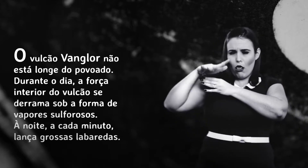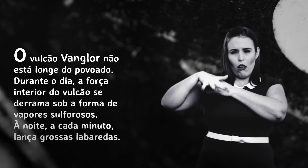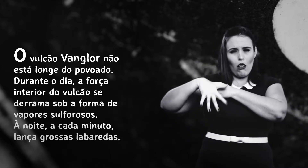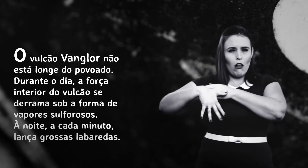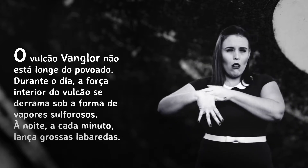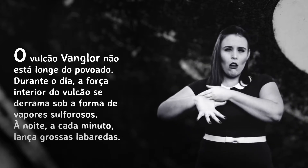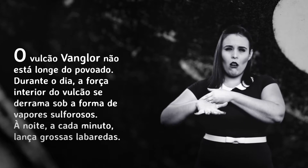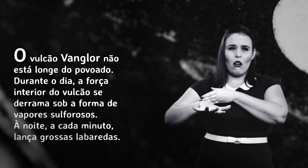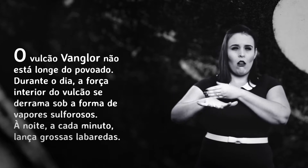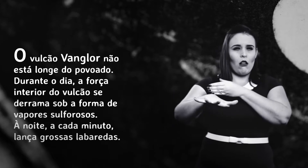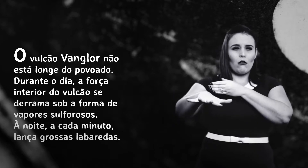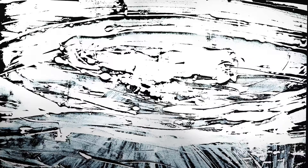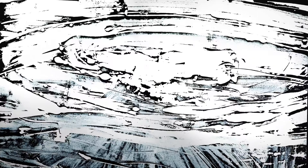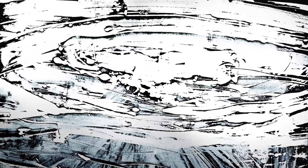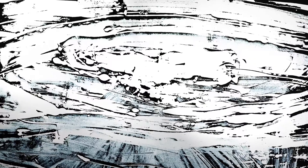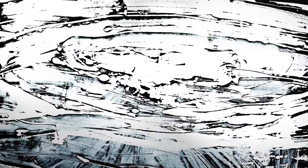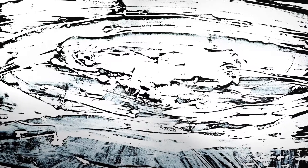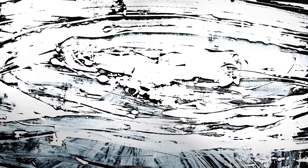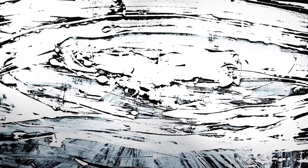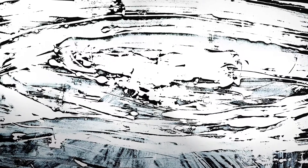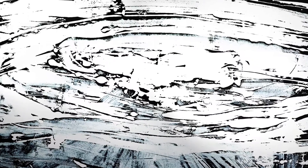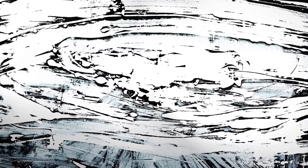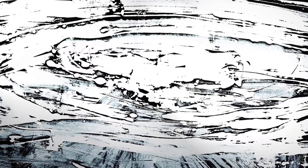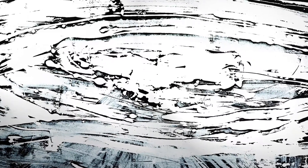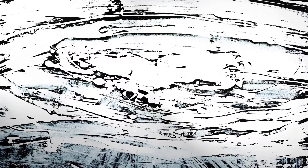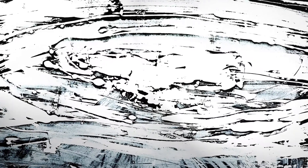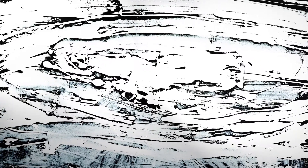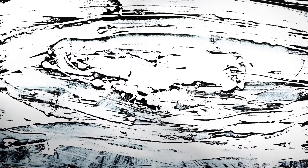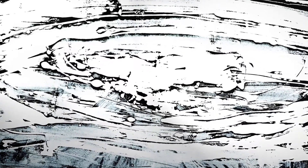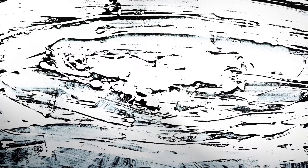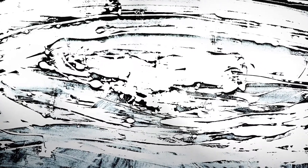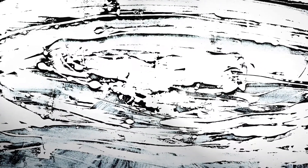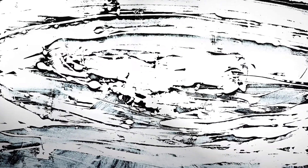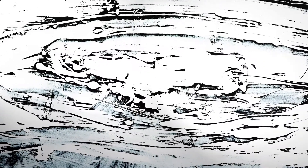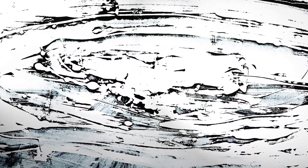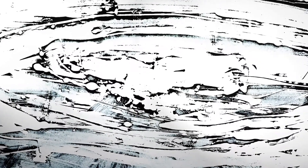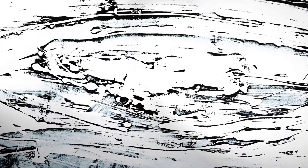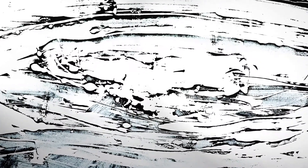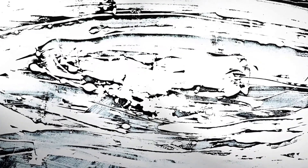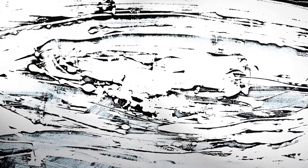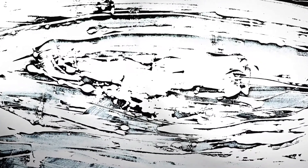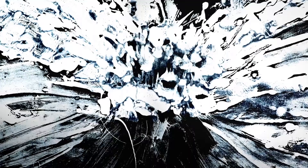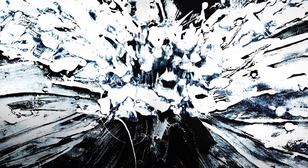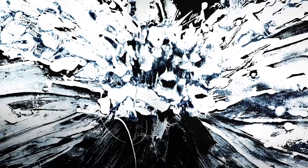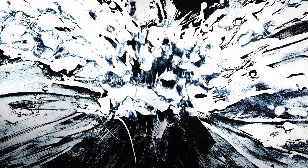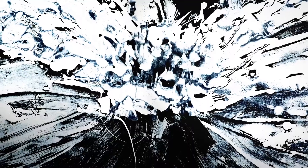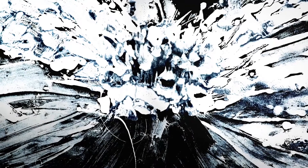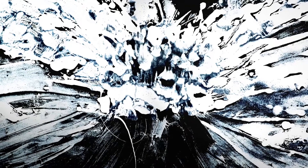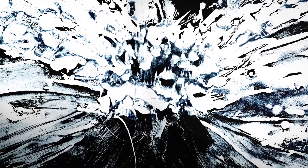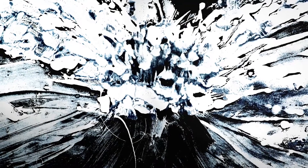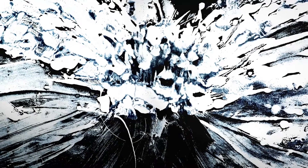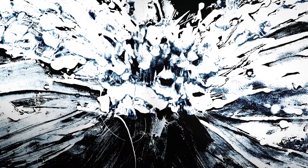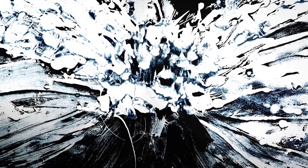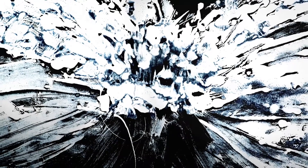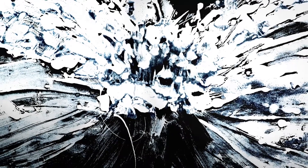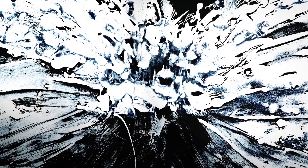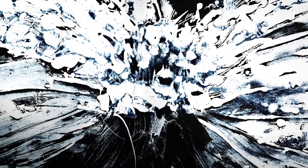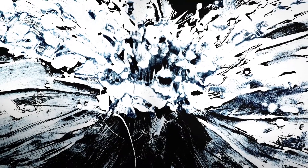labaredas. O vulcão Vanglor, em meio a uma espessa fumaça, lança ao céu, nas camadas e respingos de